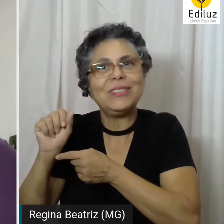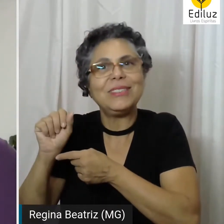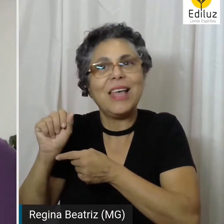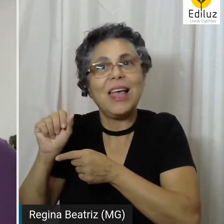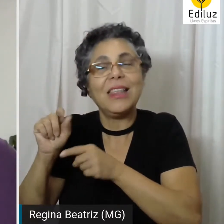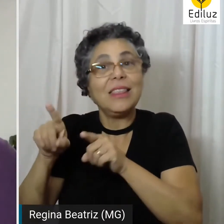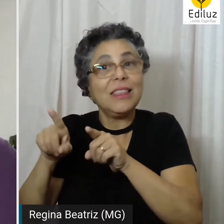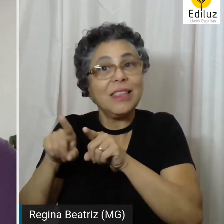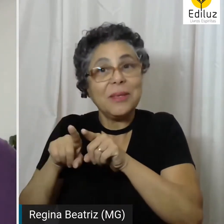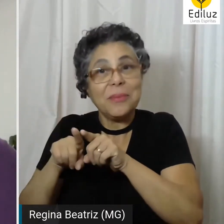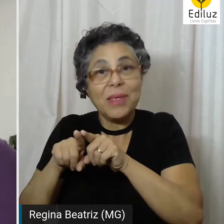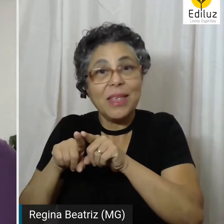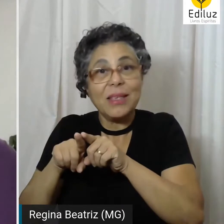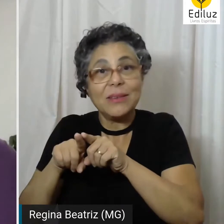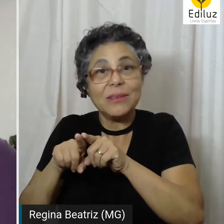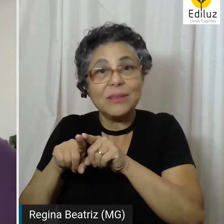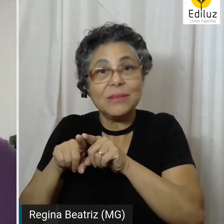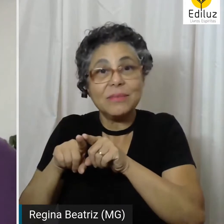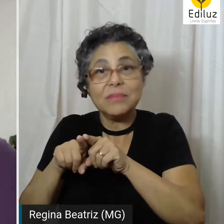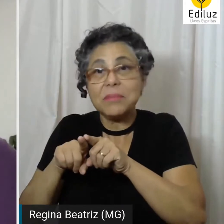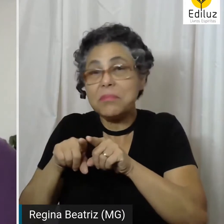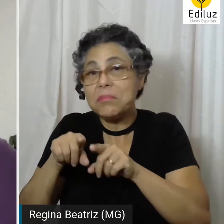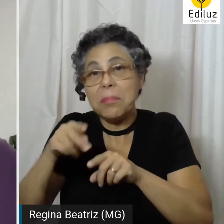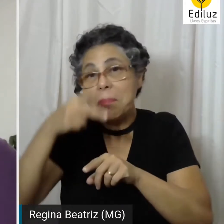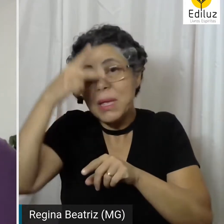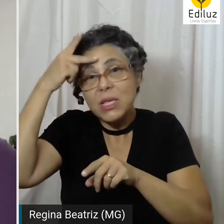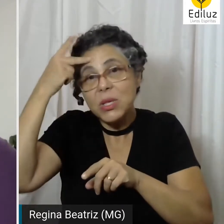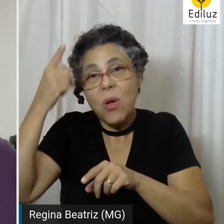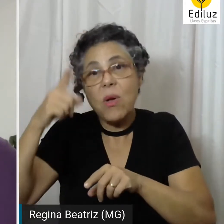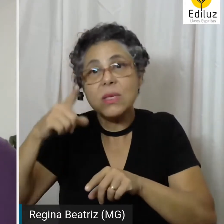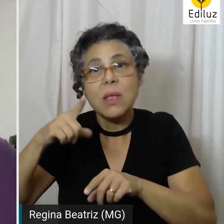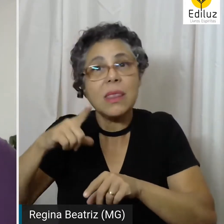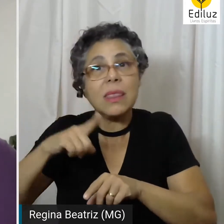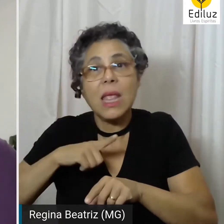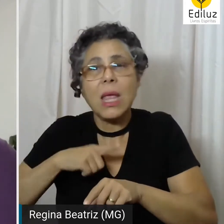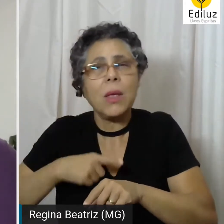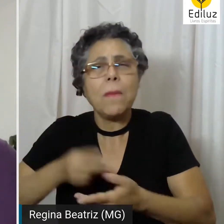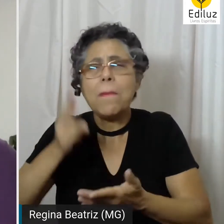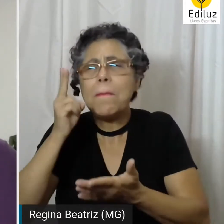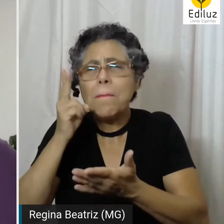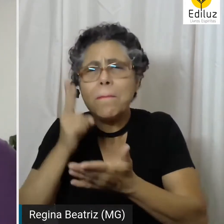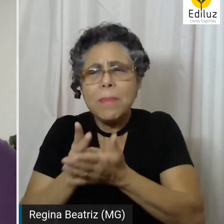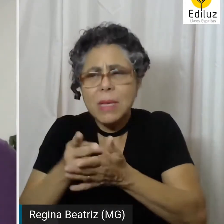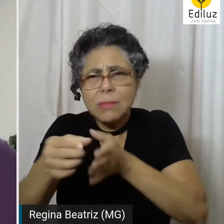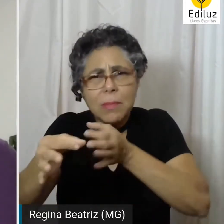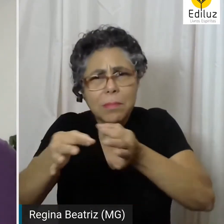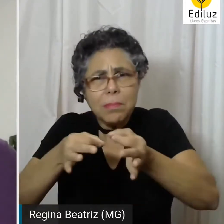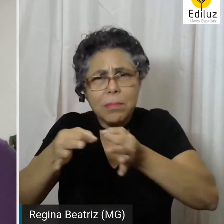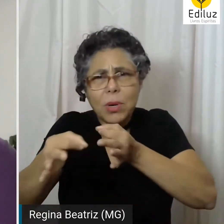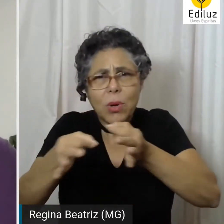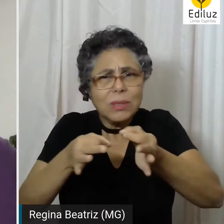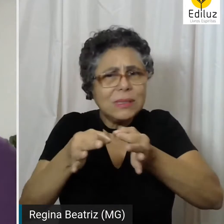aqueles que estão no mesmo processo em que nos encontramos.